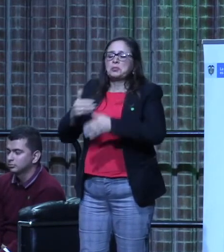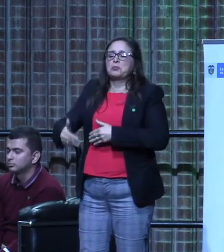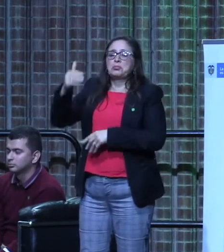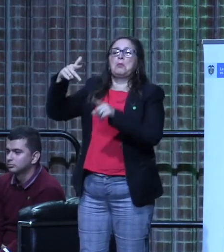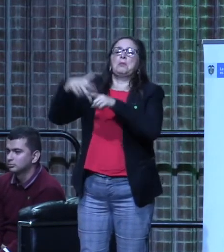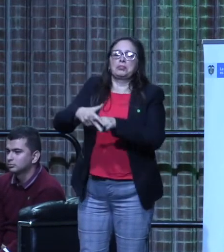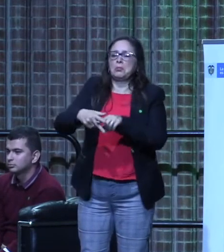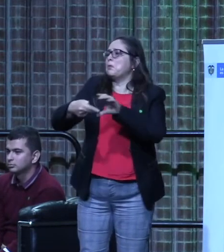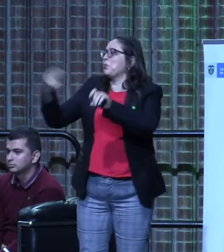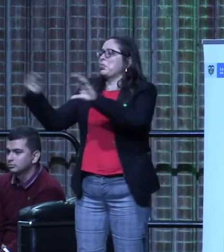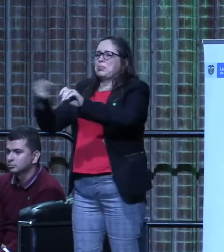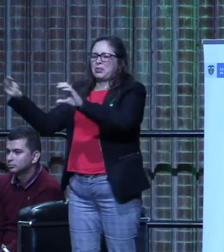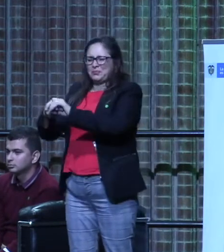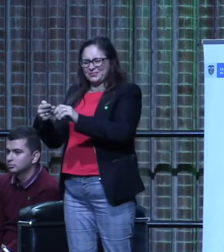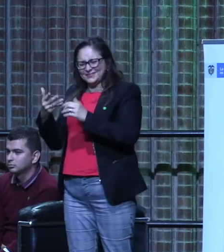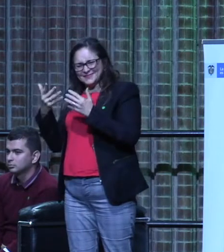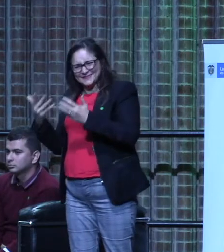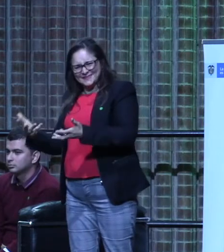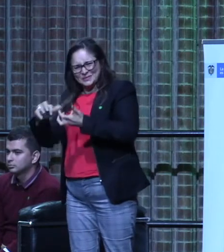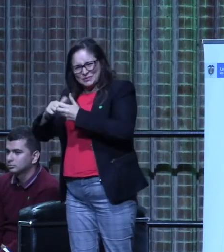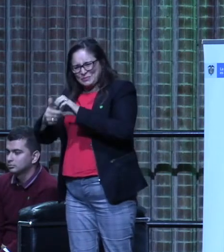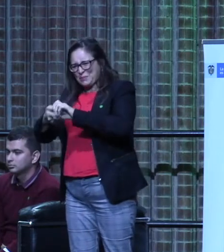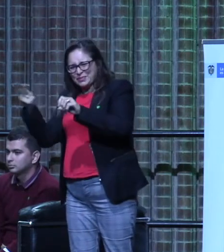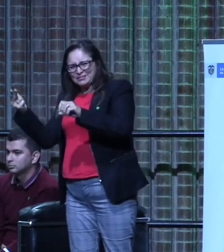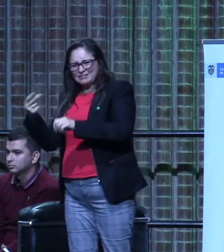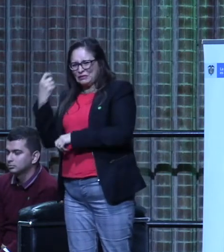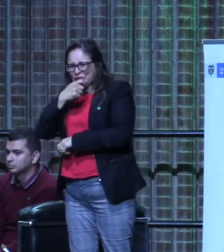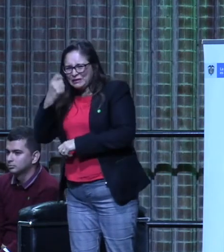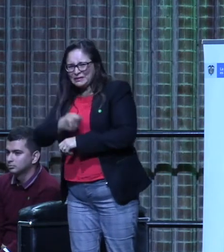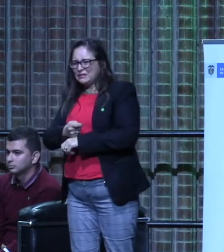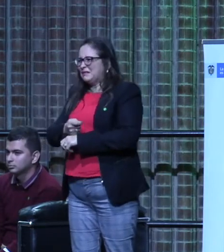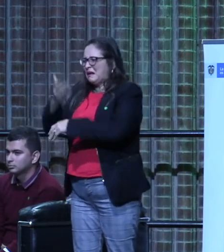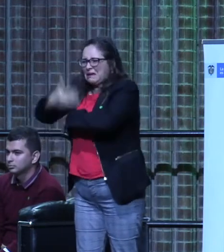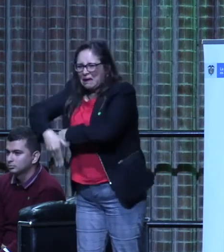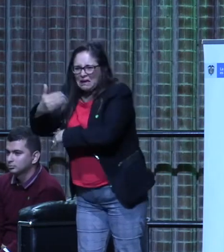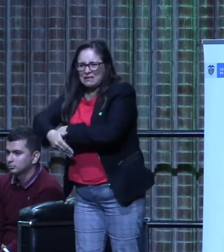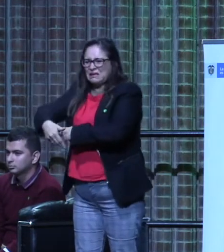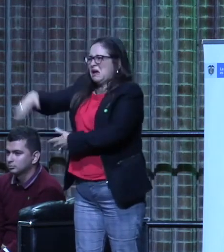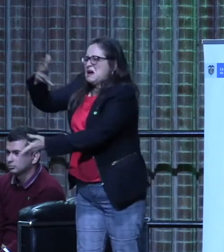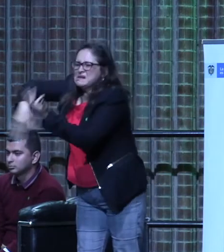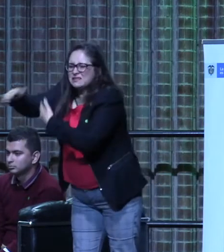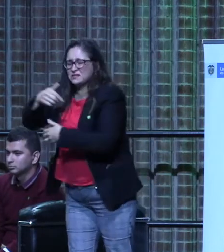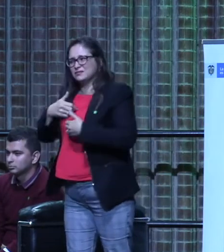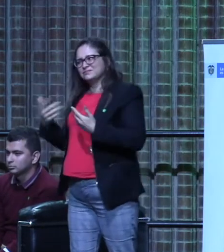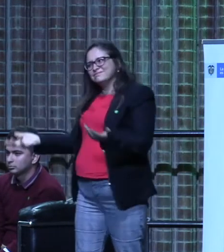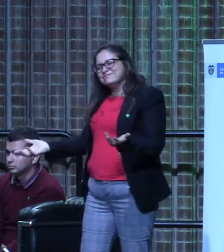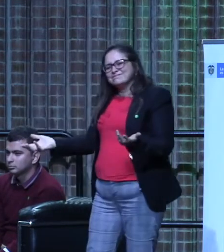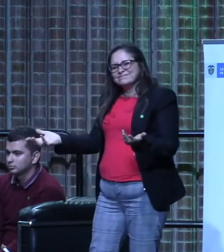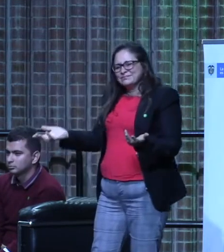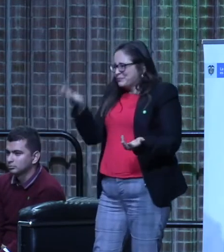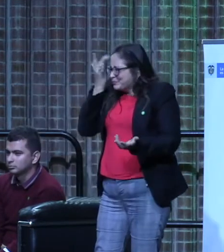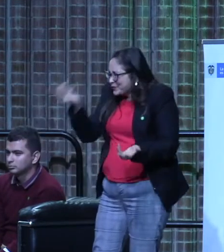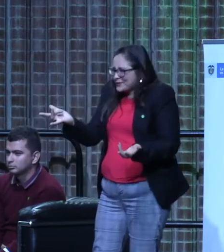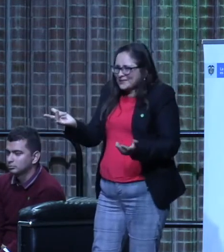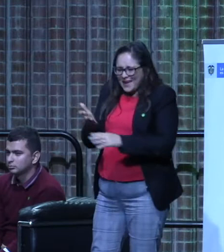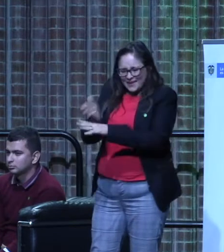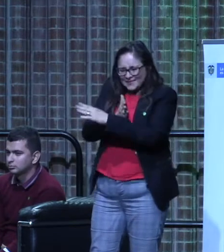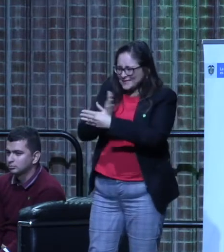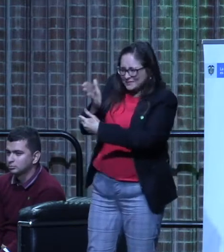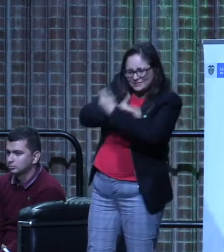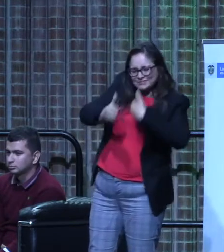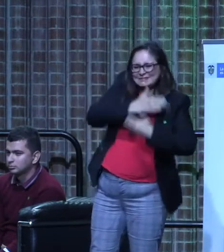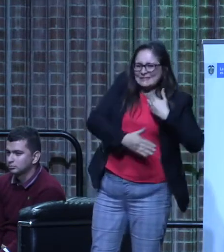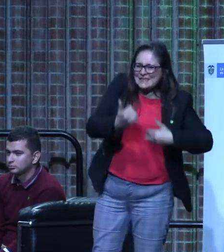nivel nacional. Los estudiantes a veces tienen unas necesidades particulares o situaciones, ya se desescolarizan